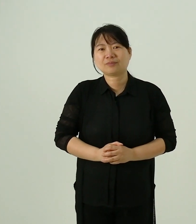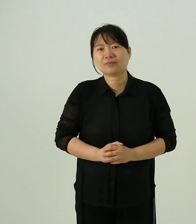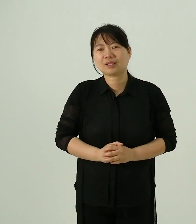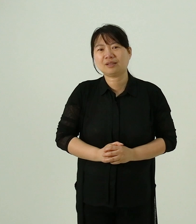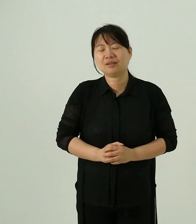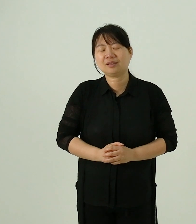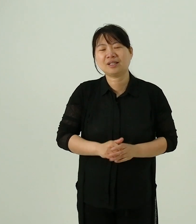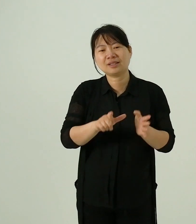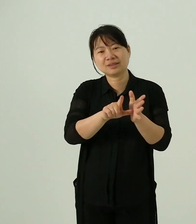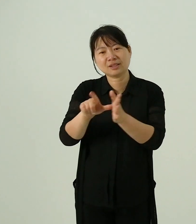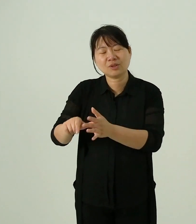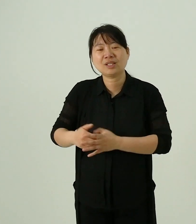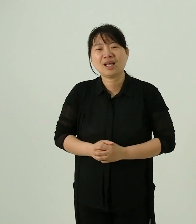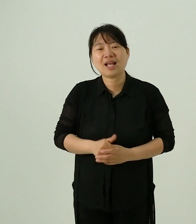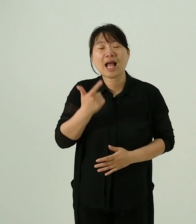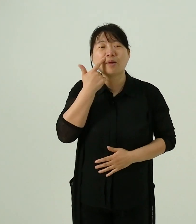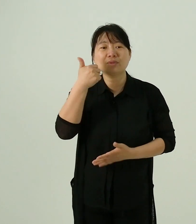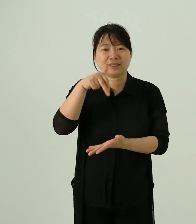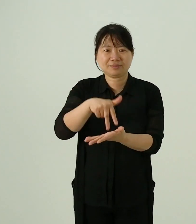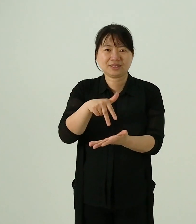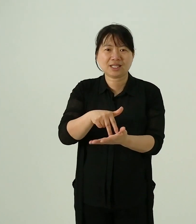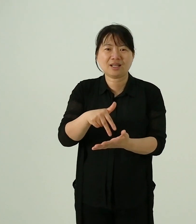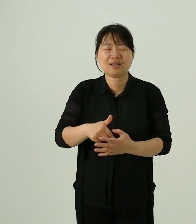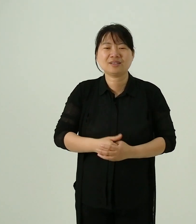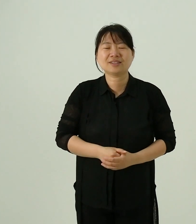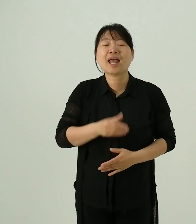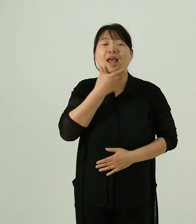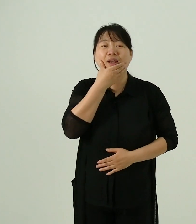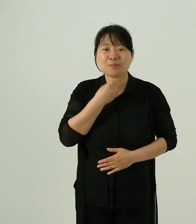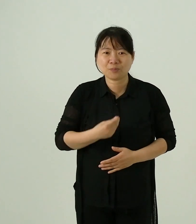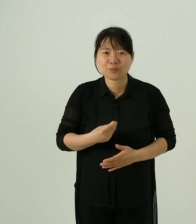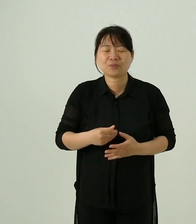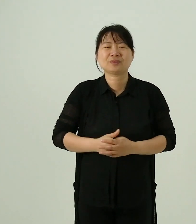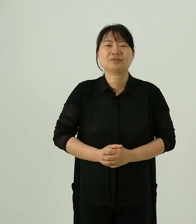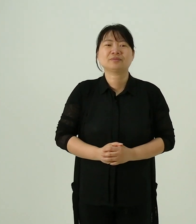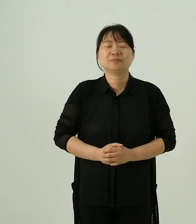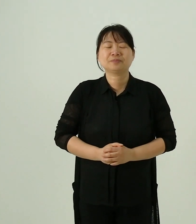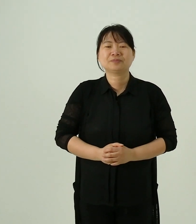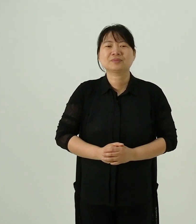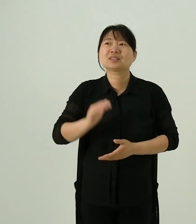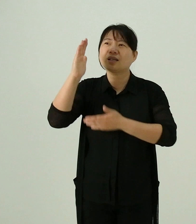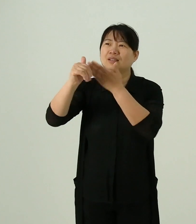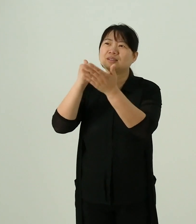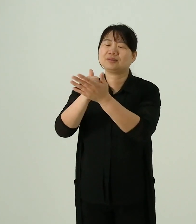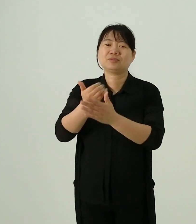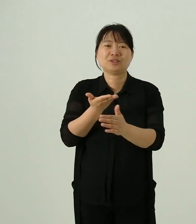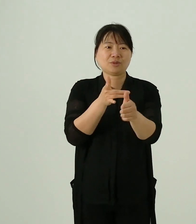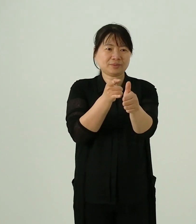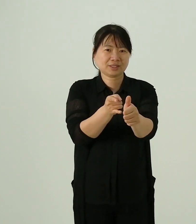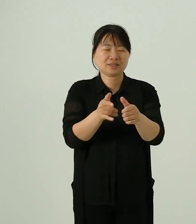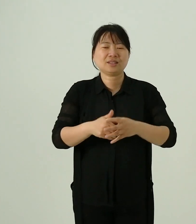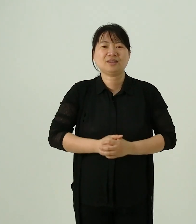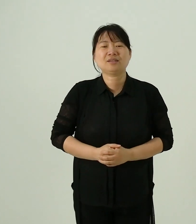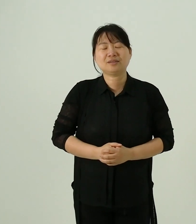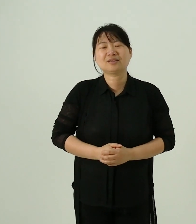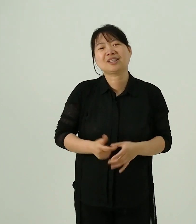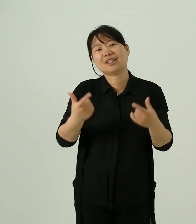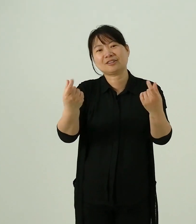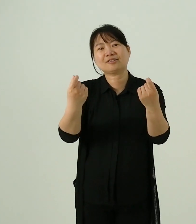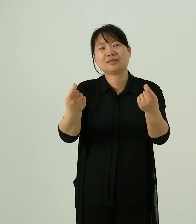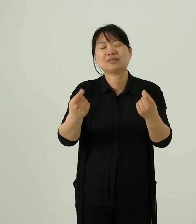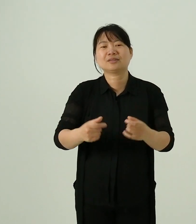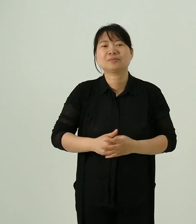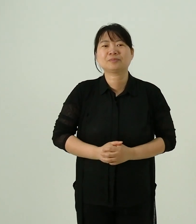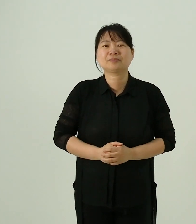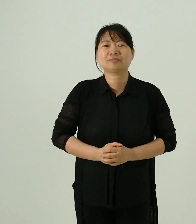그것이 때로는 아버지로서의 어쩌면 행복이고, 하나님이 여러분들에게 그러시더라고요,